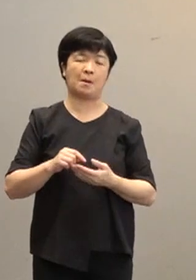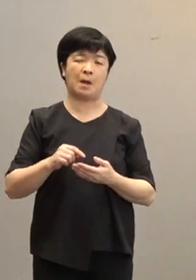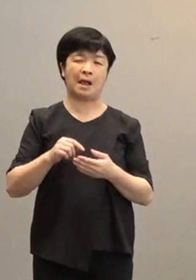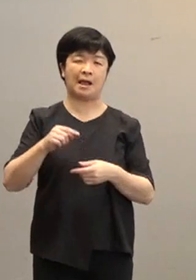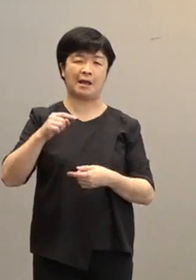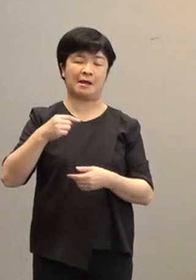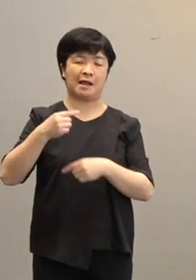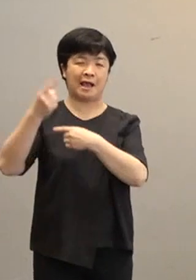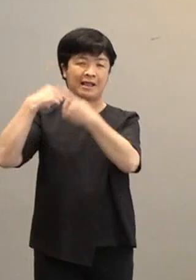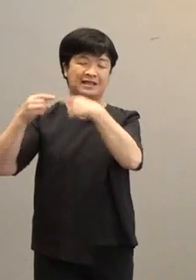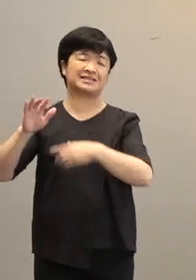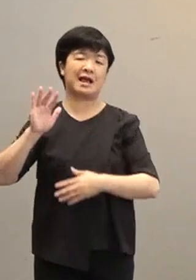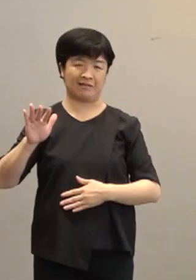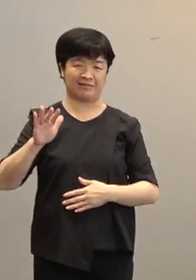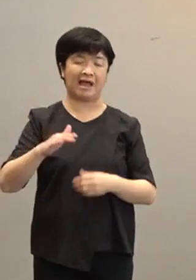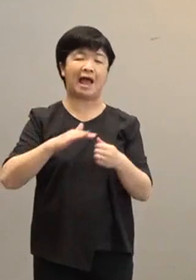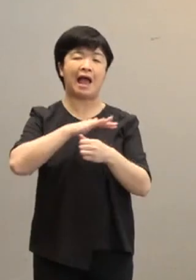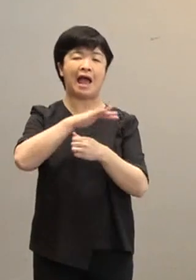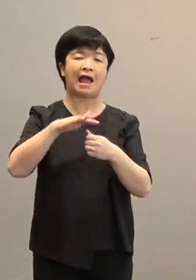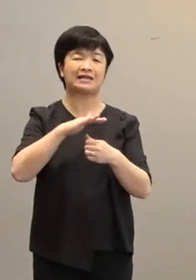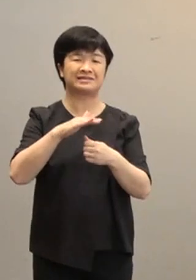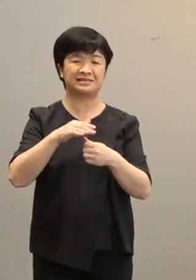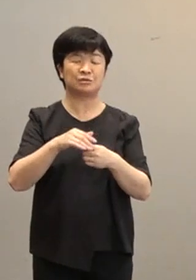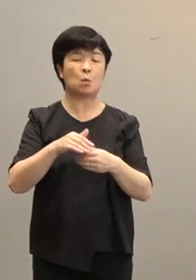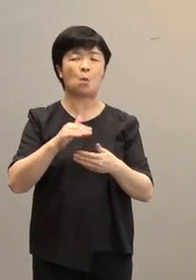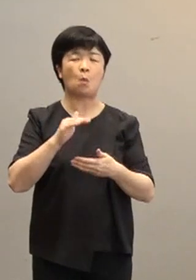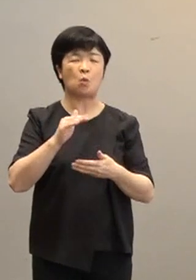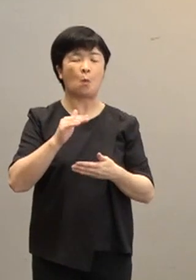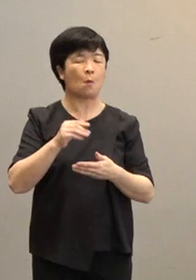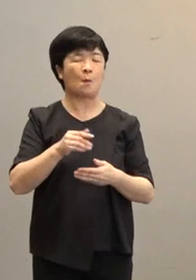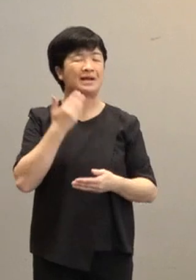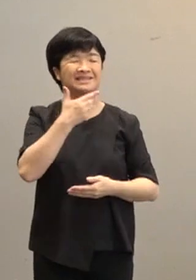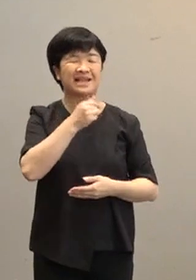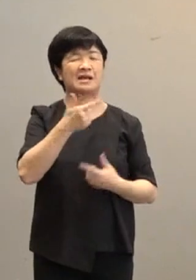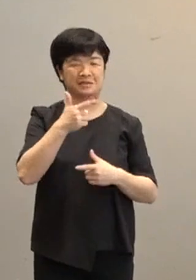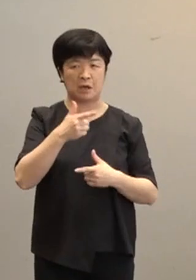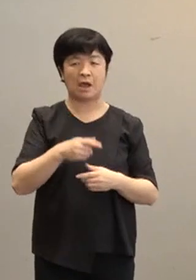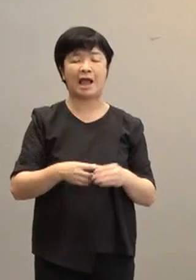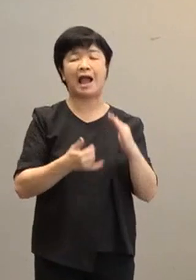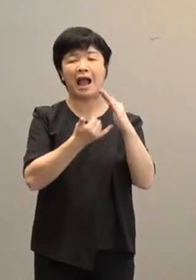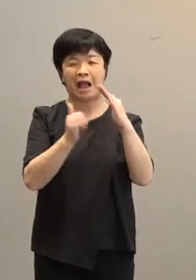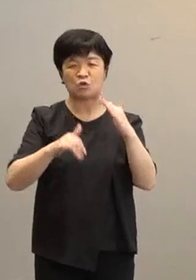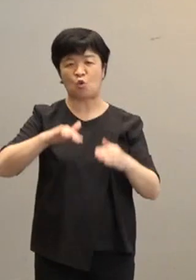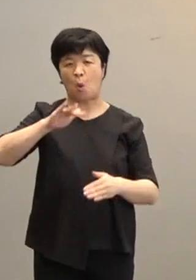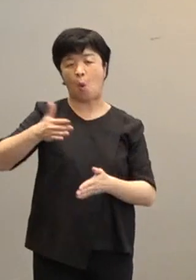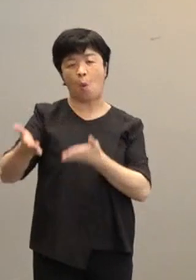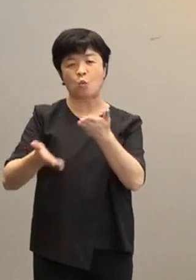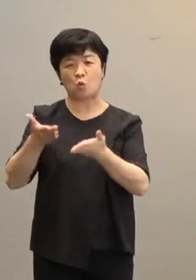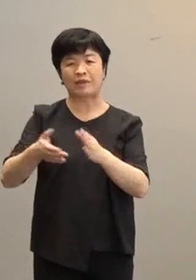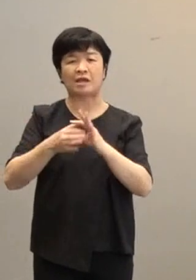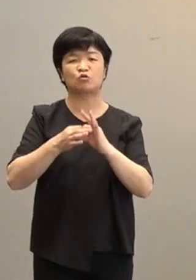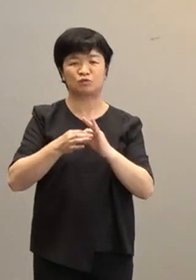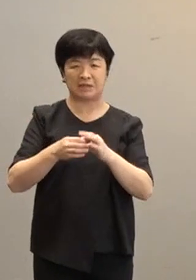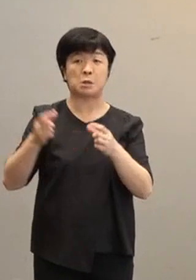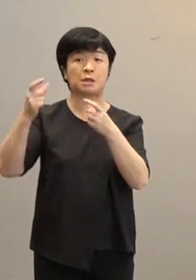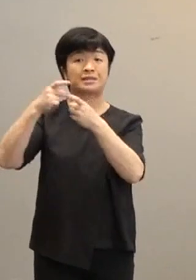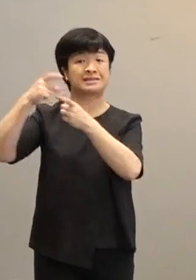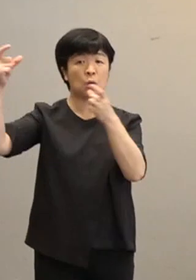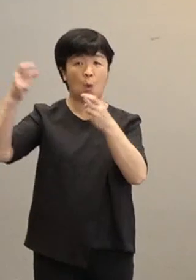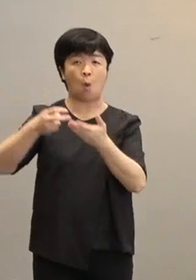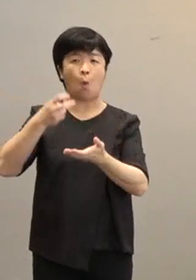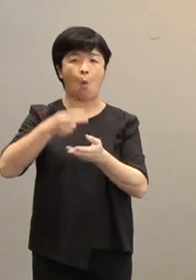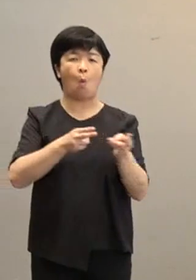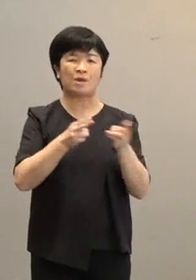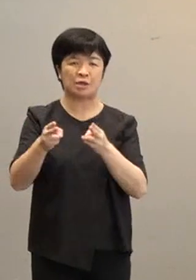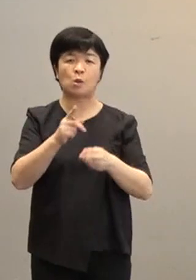県の主張について伺いたいわけではなくて、家族や子育てに関するその日本の法制度というのは婚姻関係が